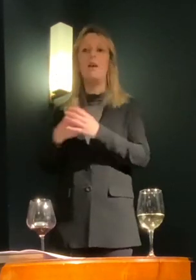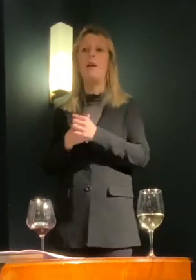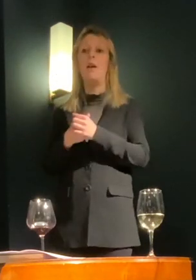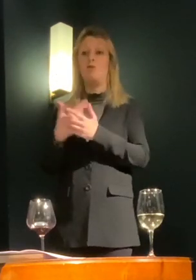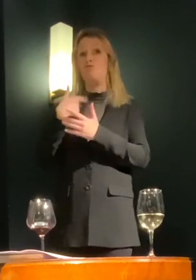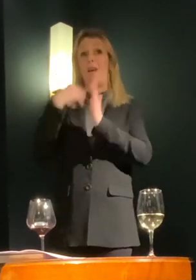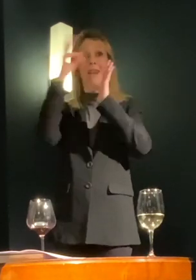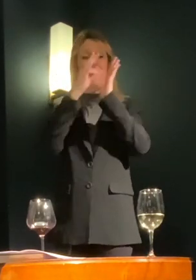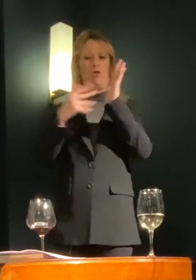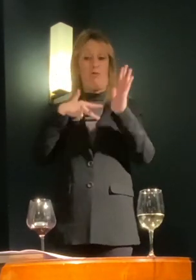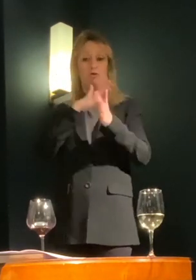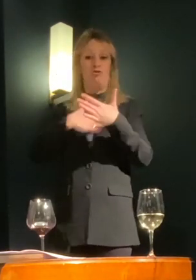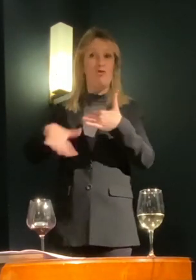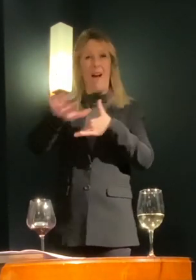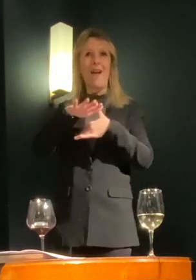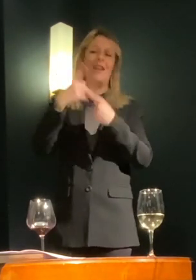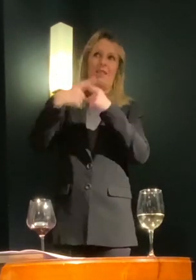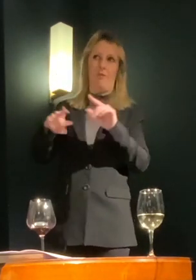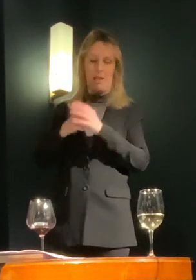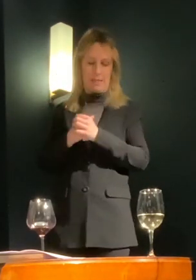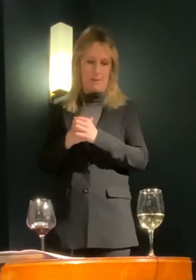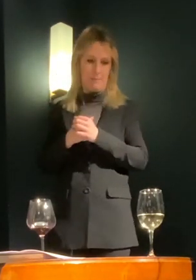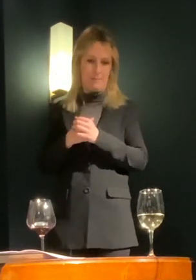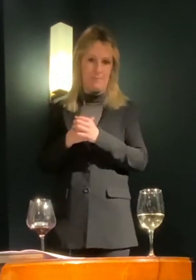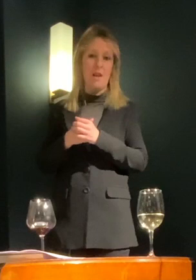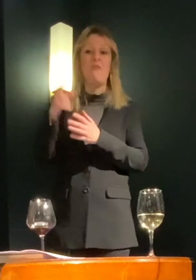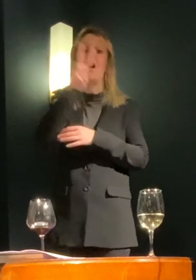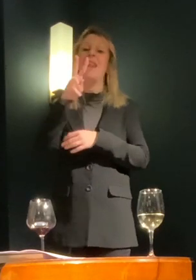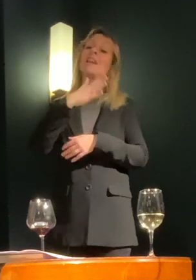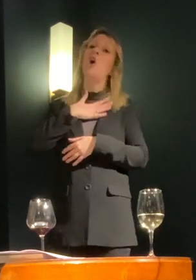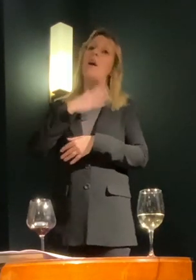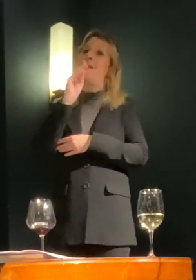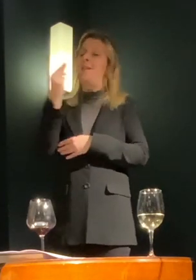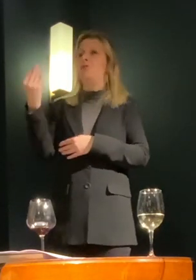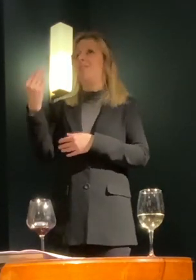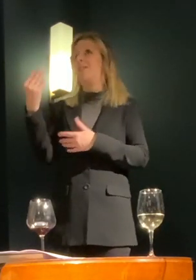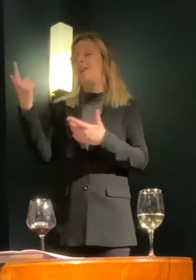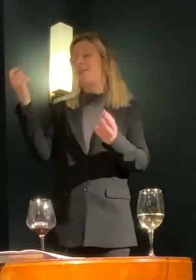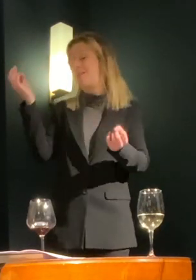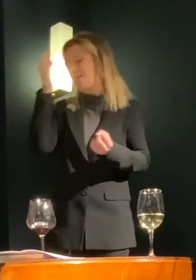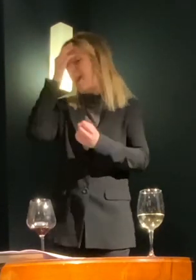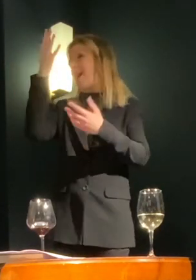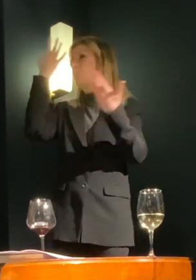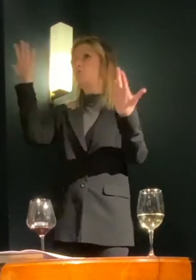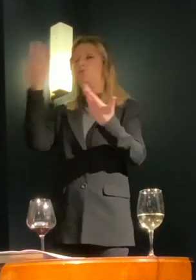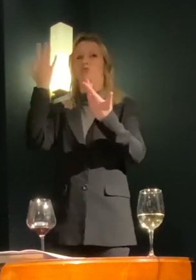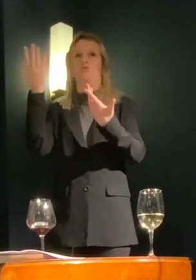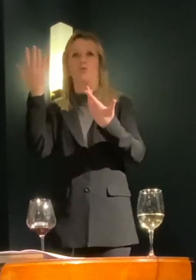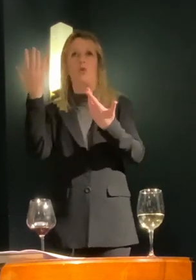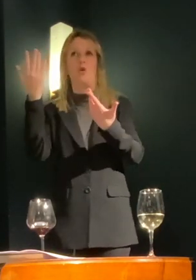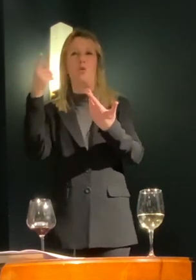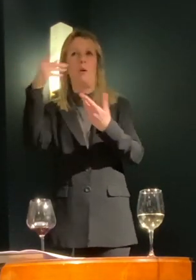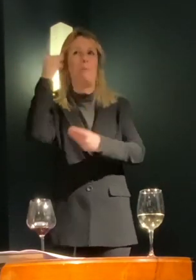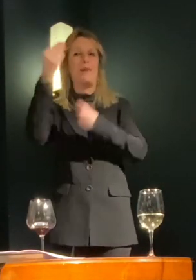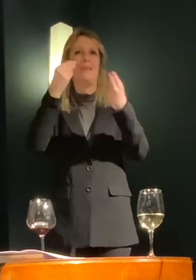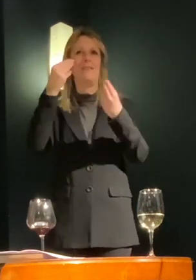sociali. Valerio è un adolescente che fa un po' le cose per la prima volta e fa le cose a caso, per cui lui pensa di aver fatto la truffa del secolo,